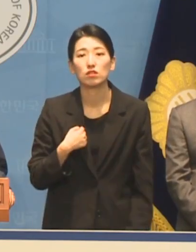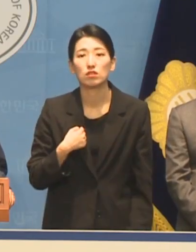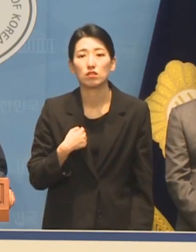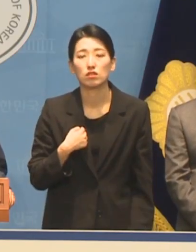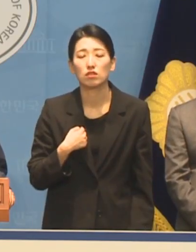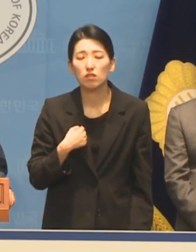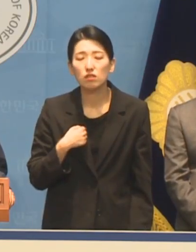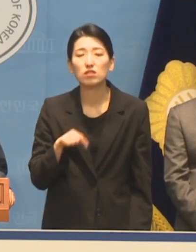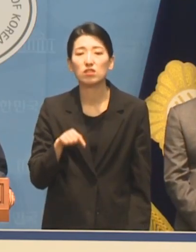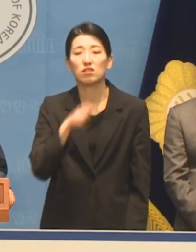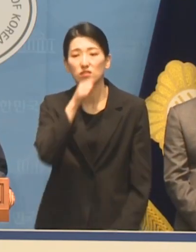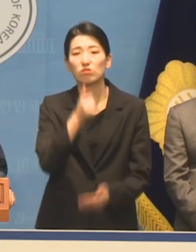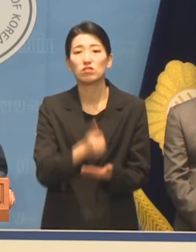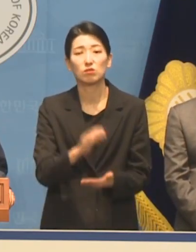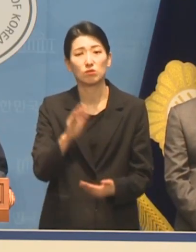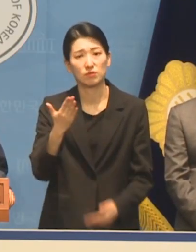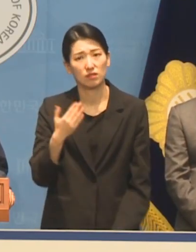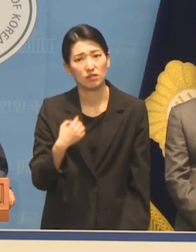제밖에 없습니다.